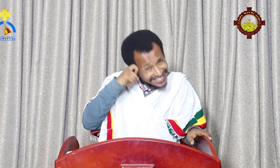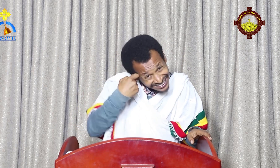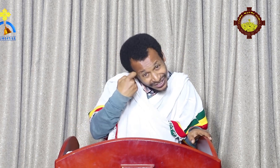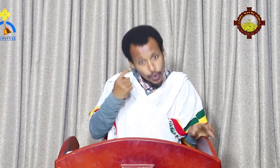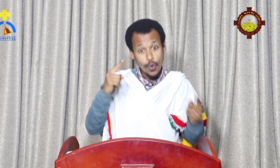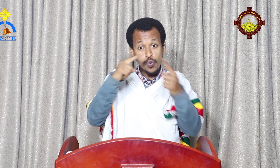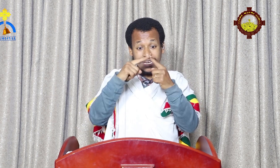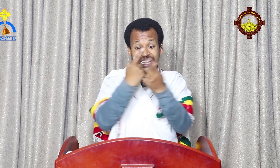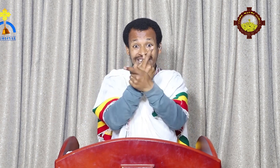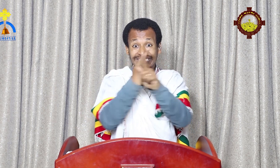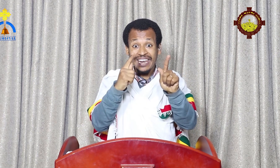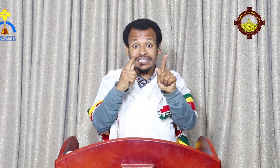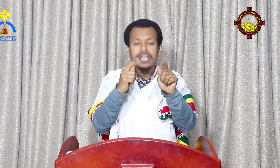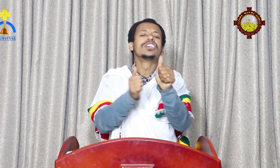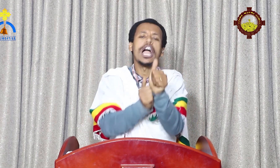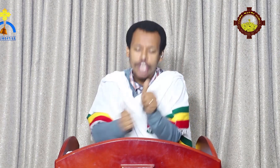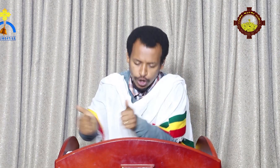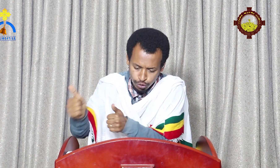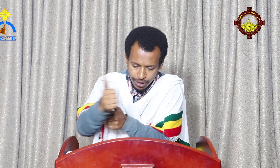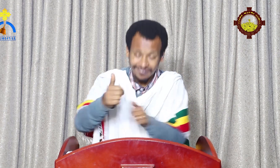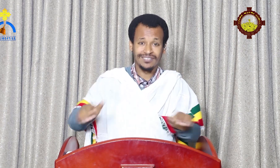ከባርነት ወደ ነፃነት ያሻግሩናል።